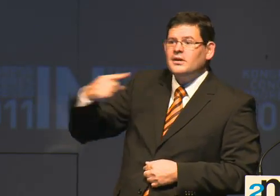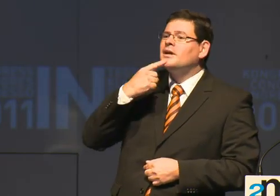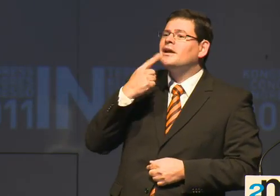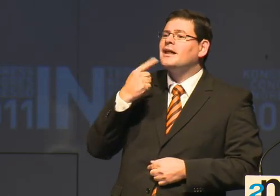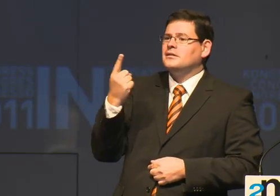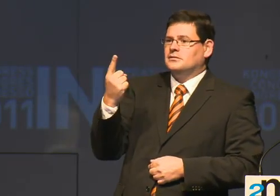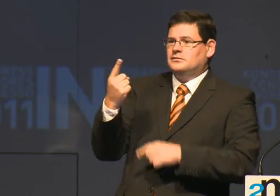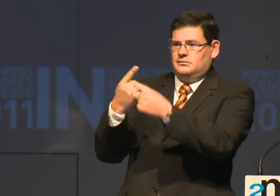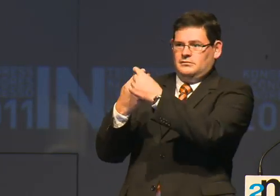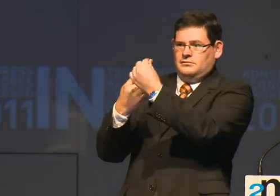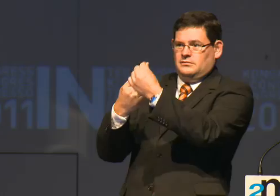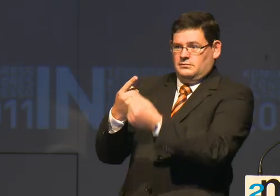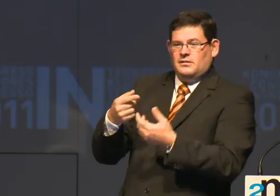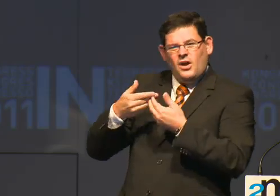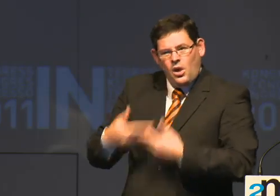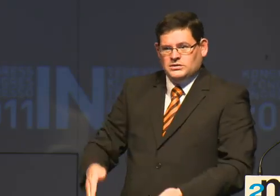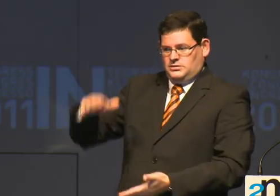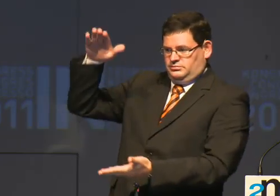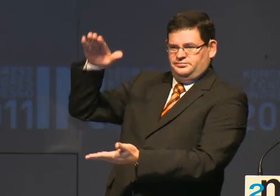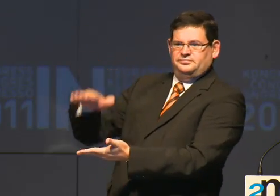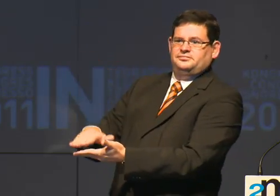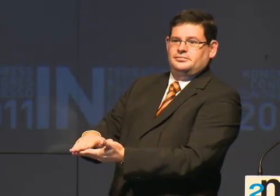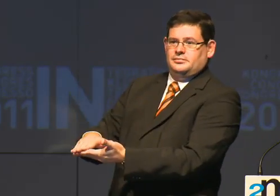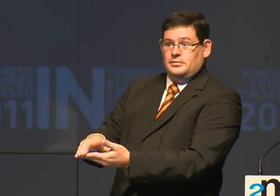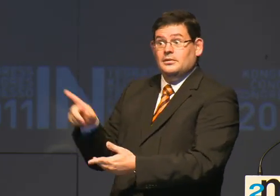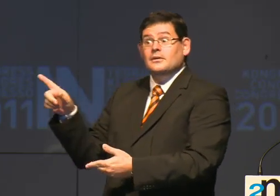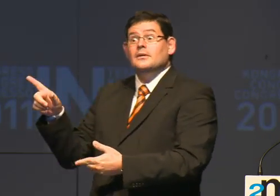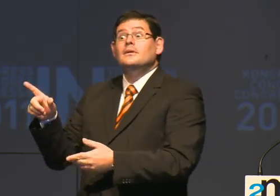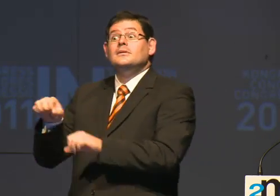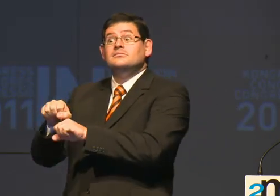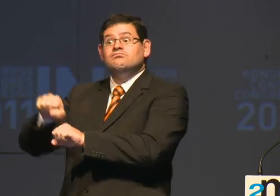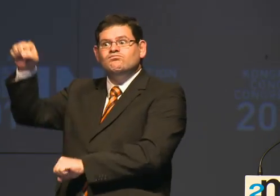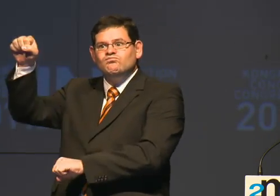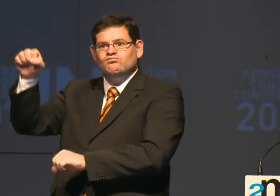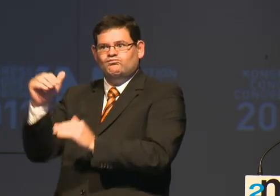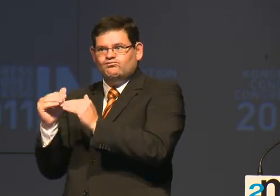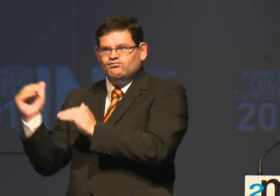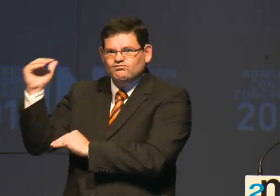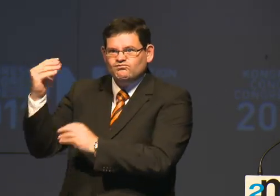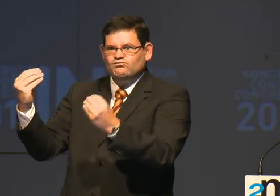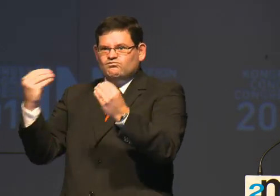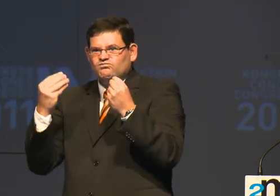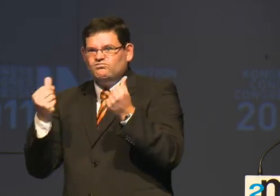vraiment disparate. Vous voyez, la flèche rouge le montre bien, ce sont les personnes qui perdent leur